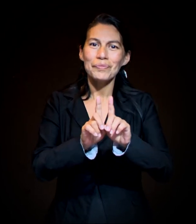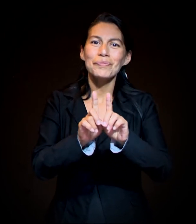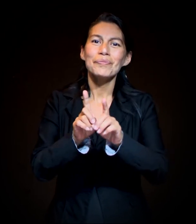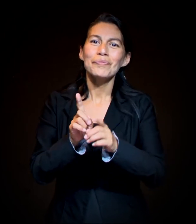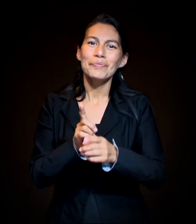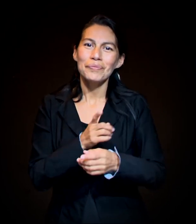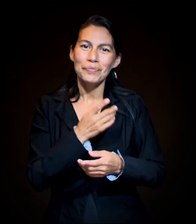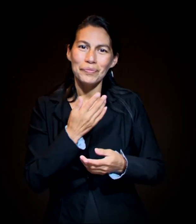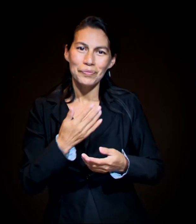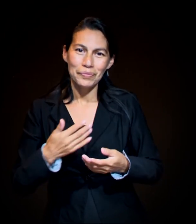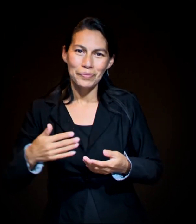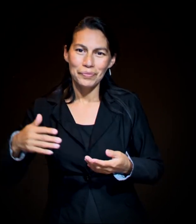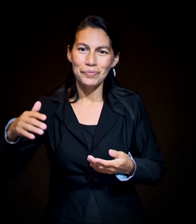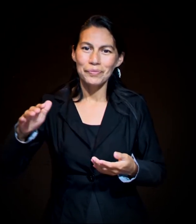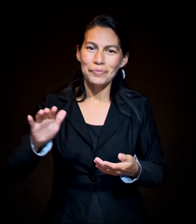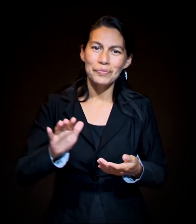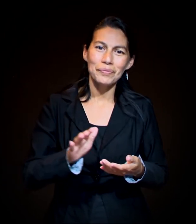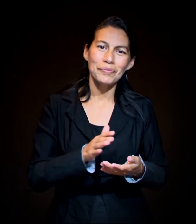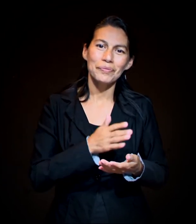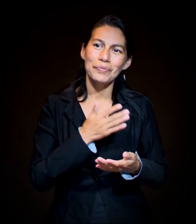junto a mí